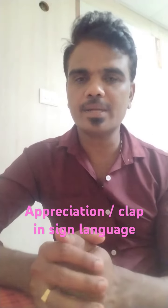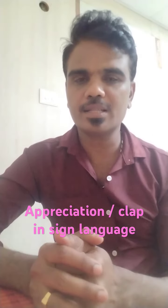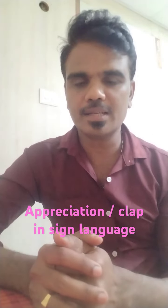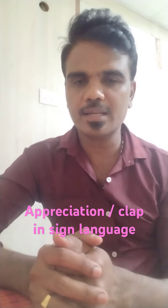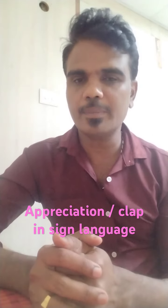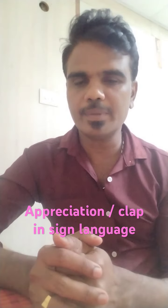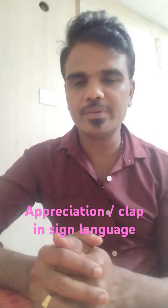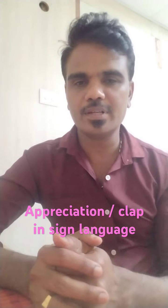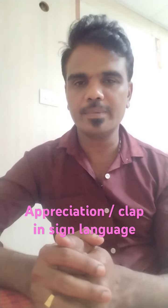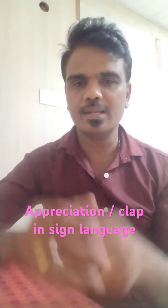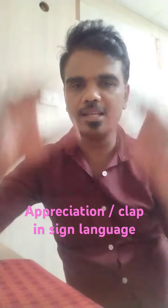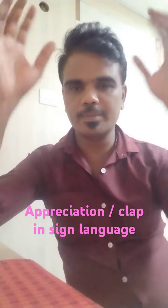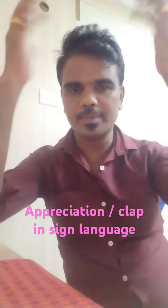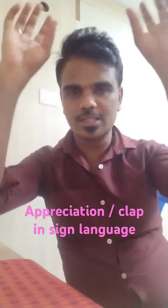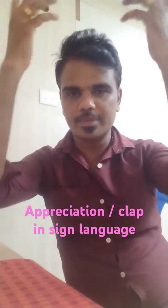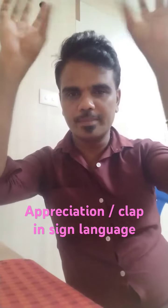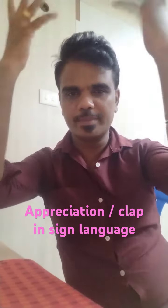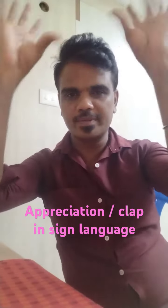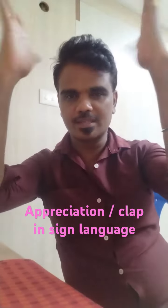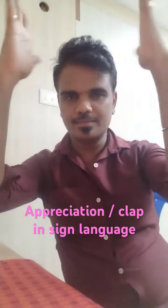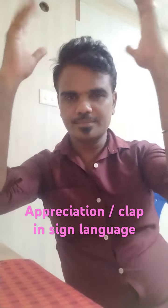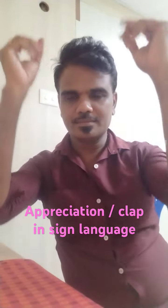முடியாத மாற்றுத்திறனாளிகள்லாம் எப்படி பண்ணுவாங்க அப்படின்னா, நீங்கள் இப்படி பார்த்துருப்பீங்க, இப்படி பண்ணுவாங்க.